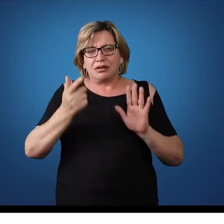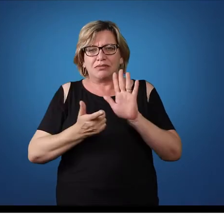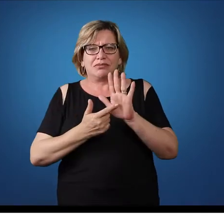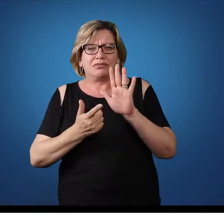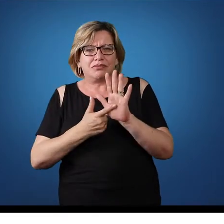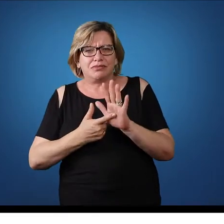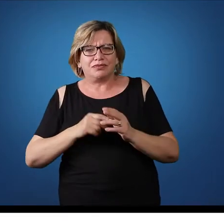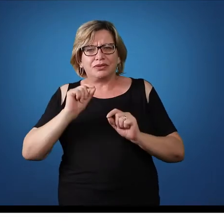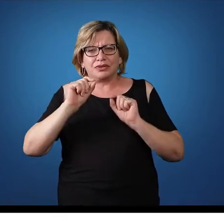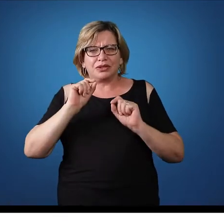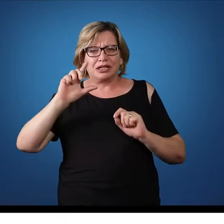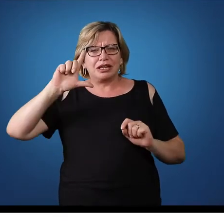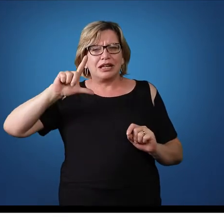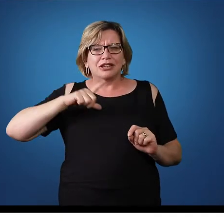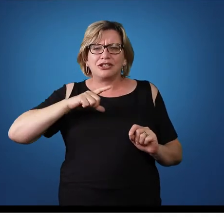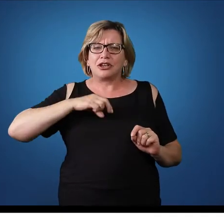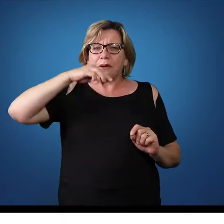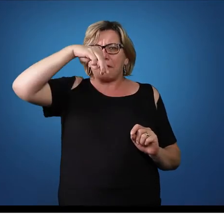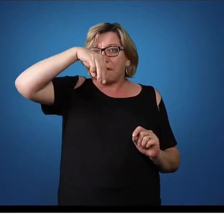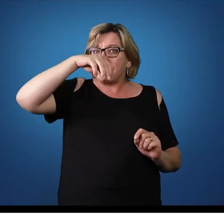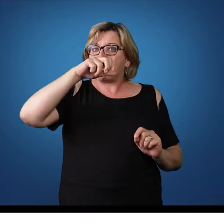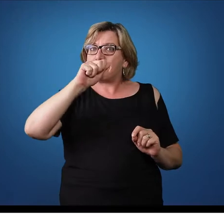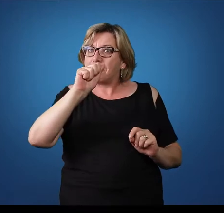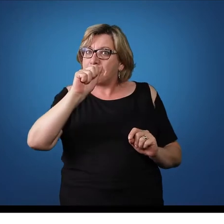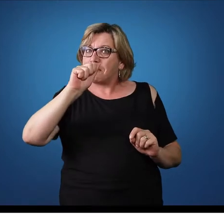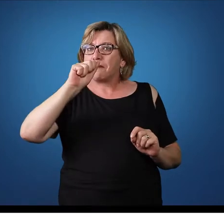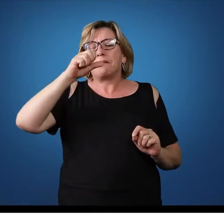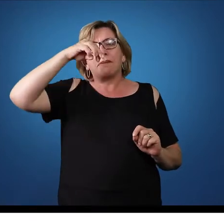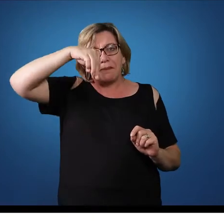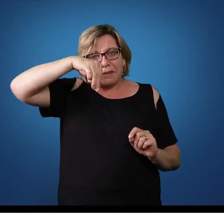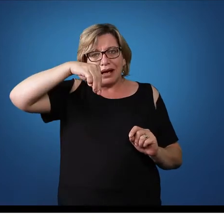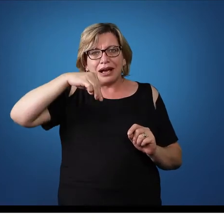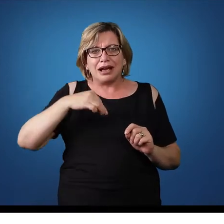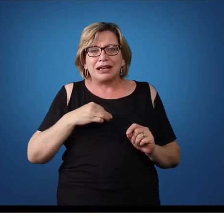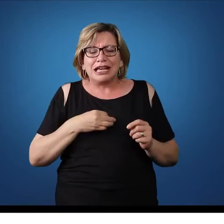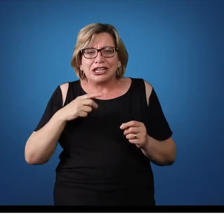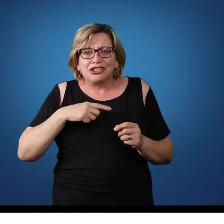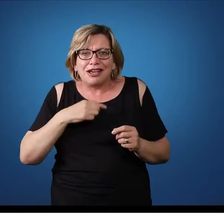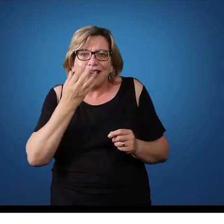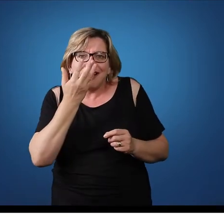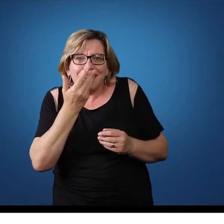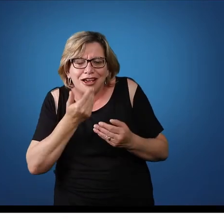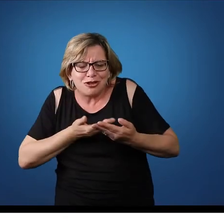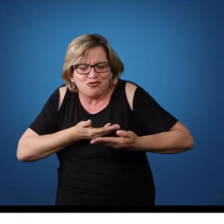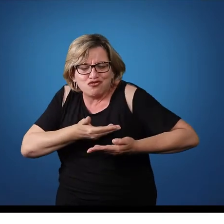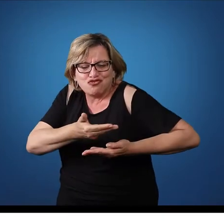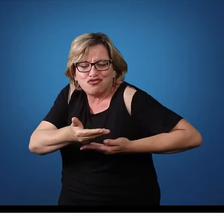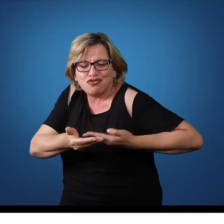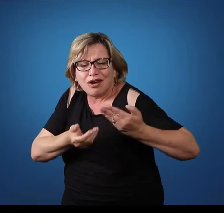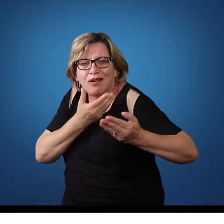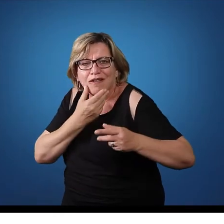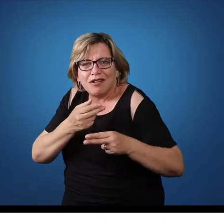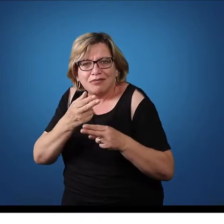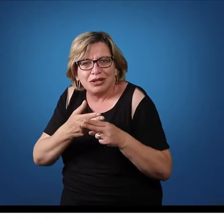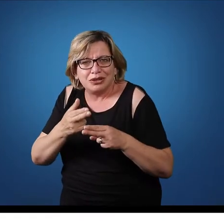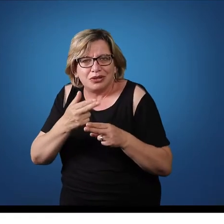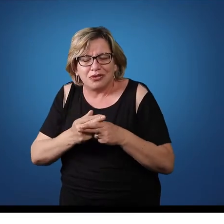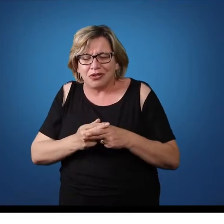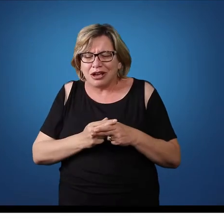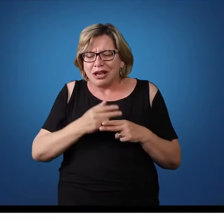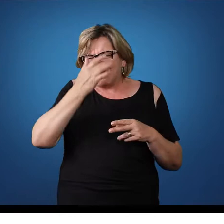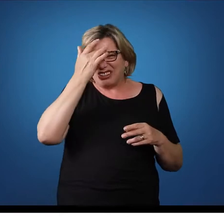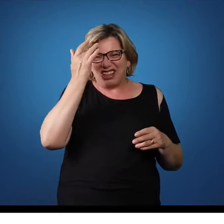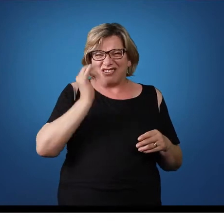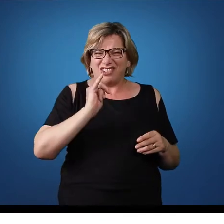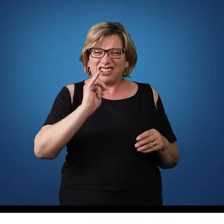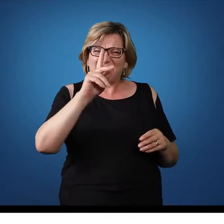não me engano, no MAM, em que uma criança interagia com um homem nu, o que se estava fazendo era prática de